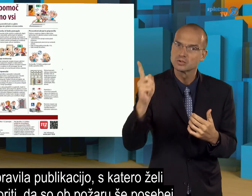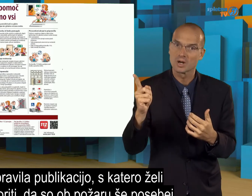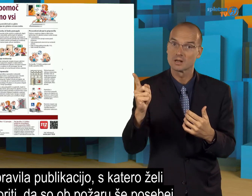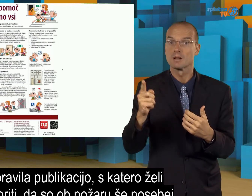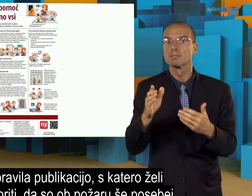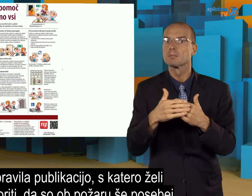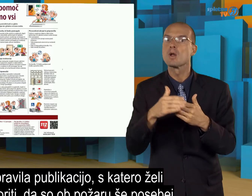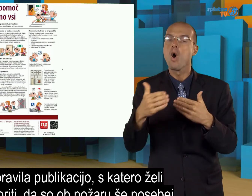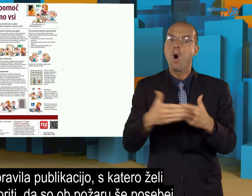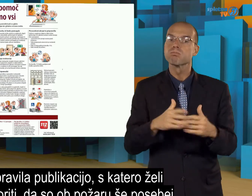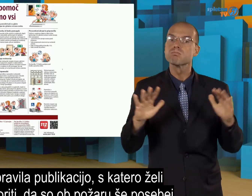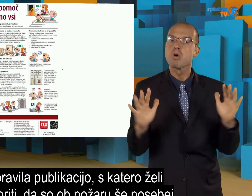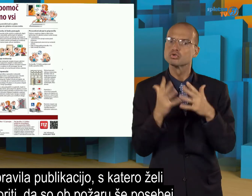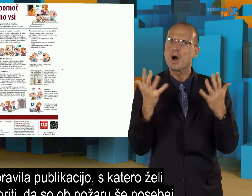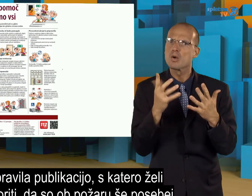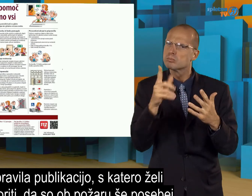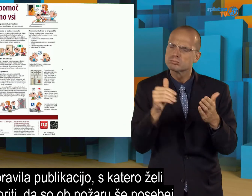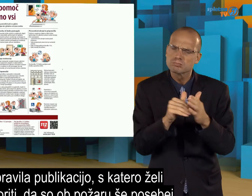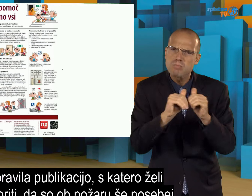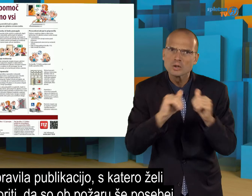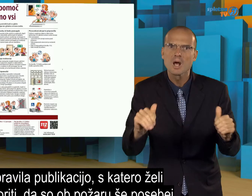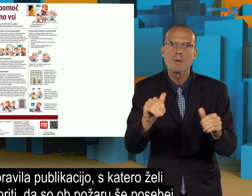posebej ogrožene gluhe in naglušne osebe.